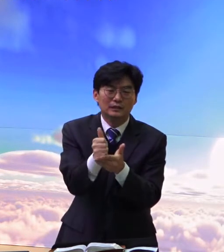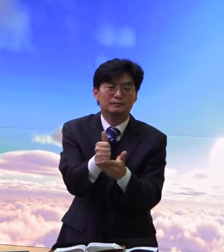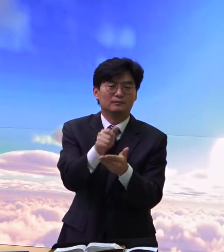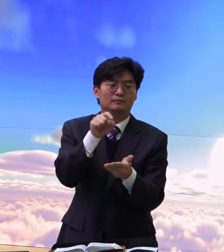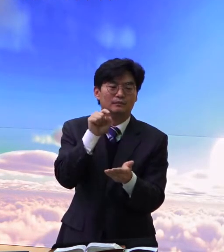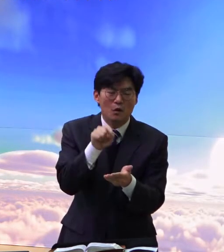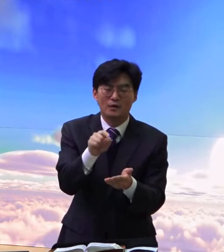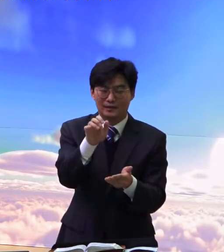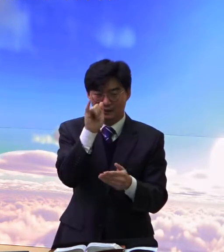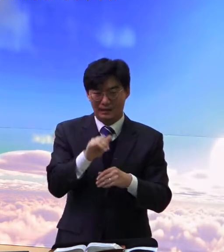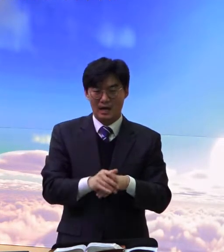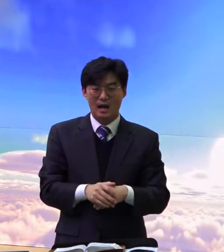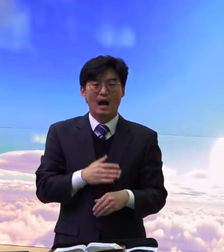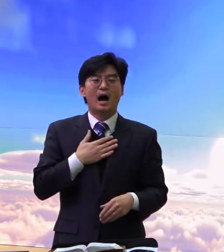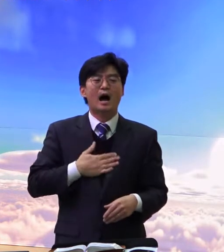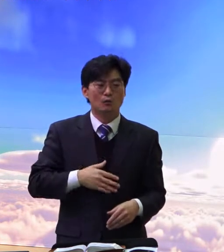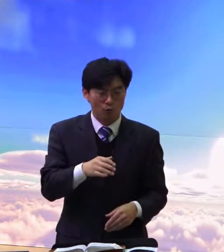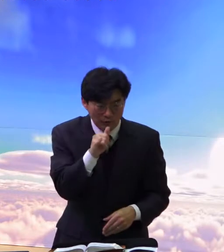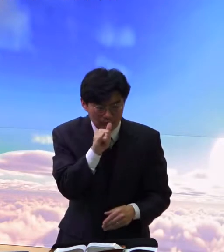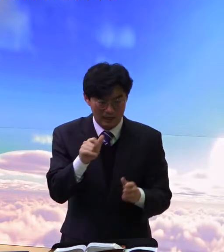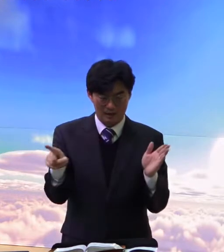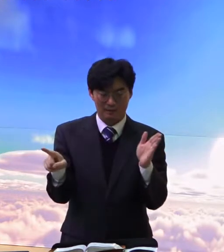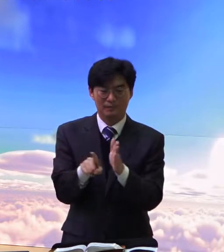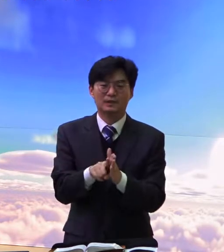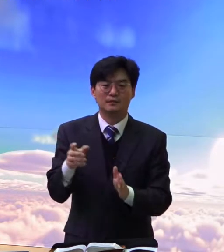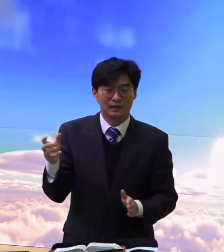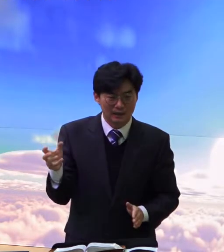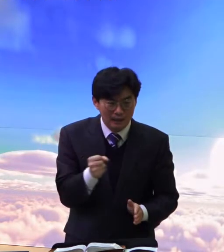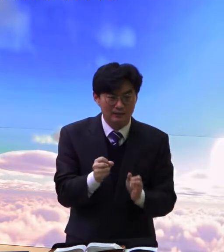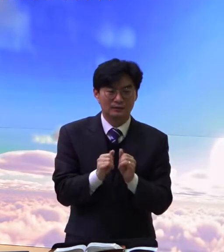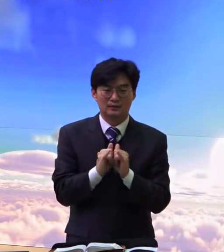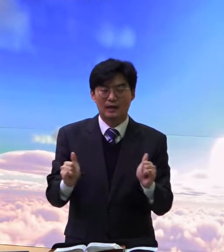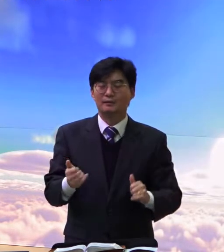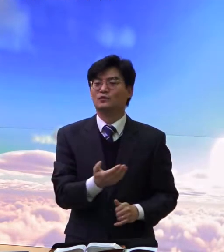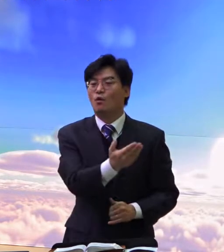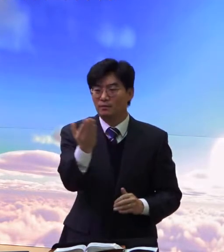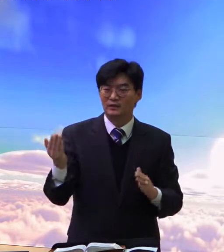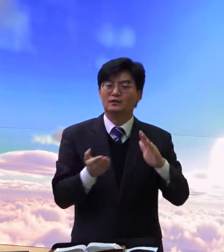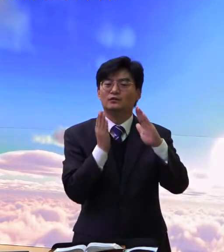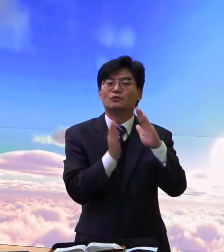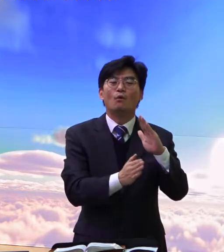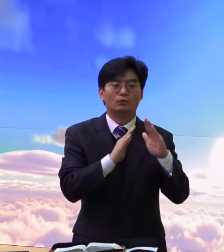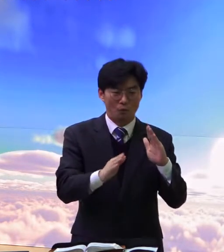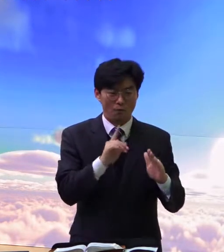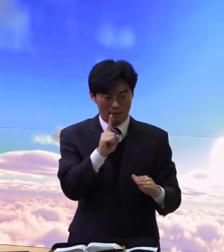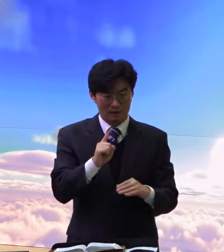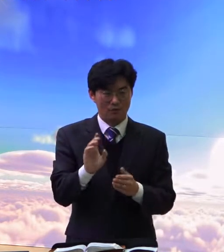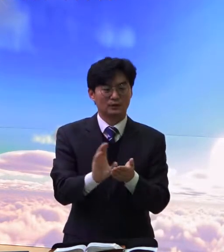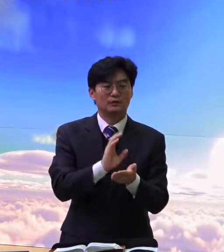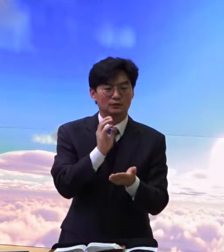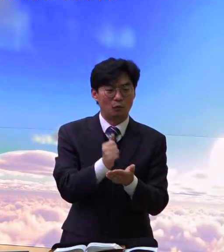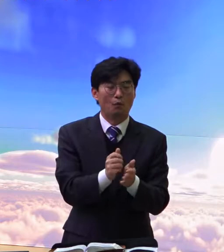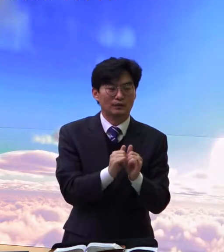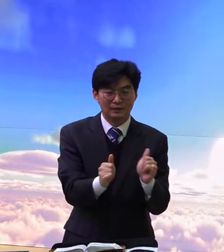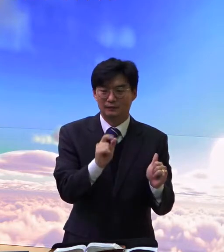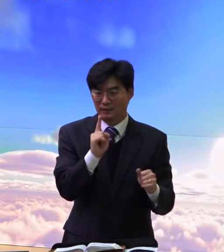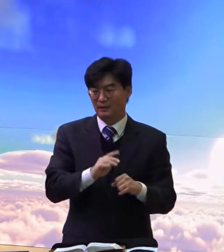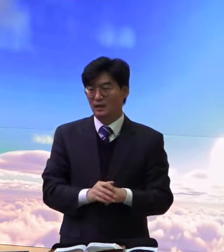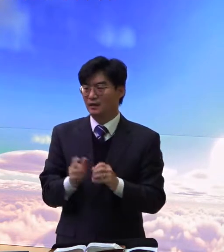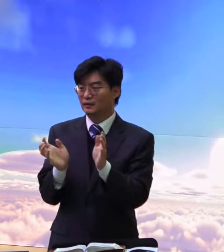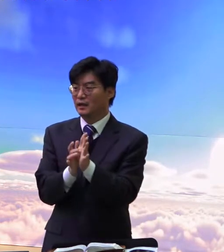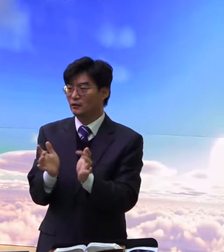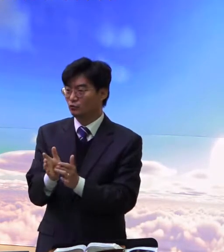하나님의 자녀이고 그 사람이 믿음의 사람입니다. 예수님 안에 다 있습니다.